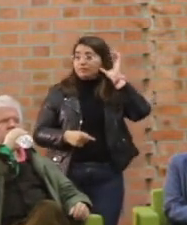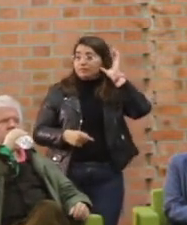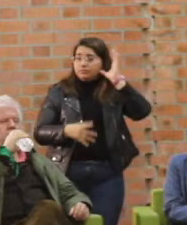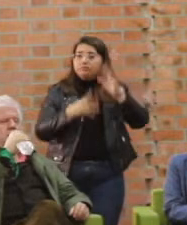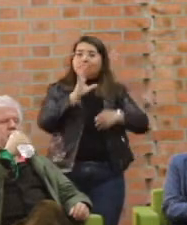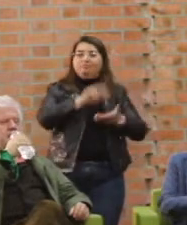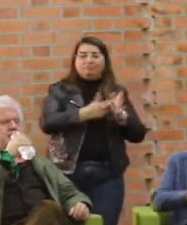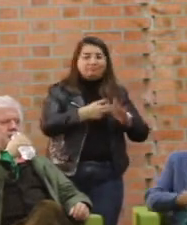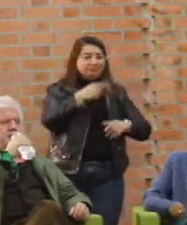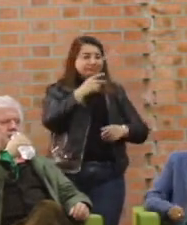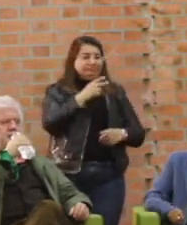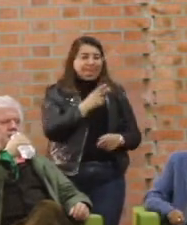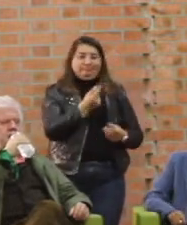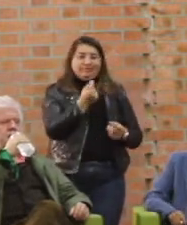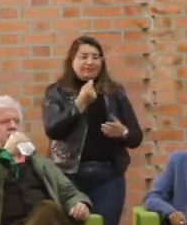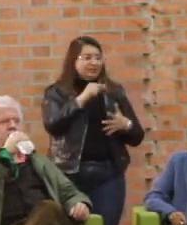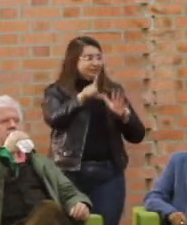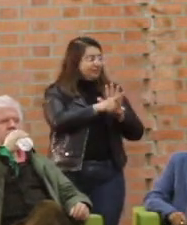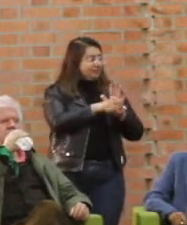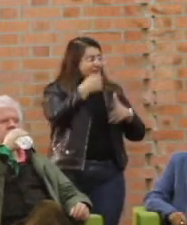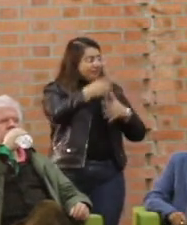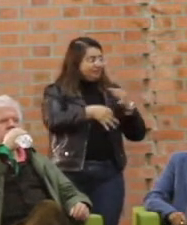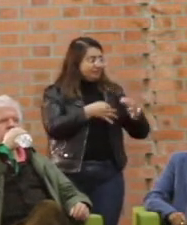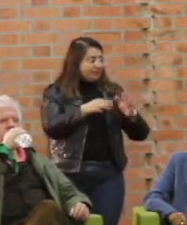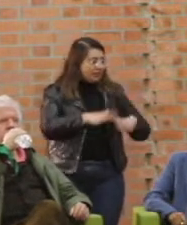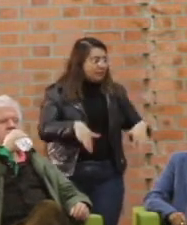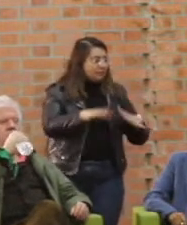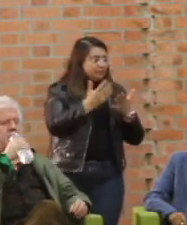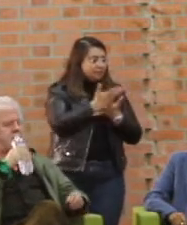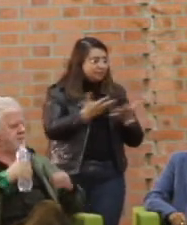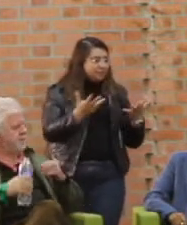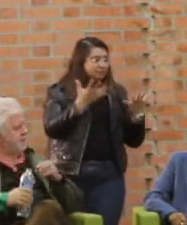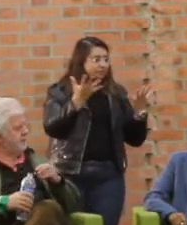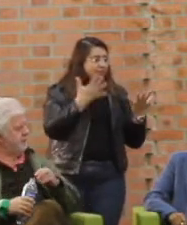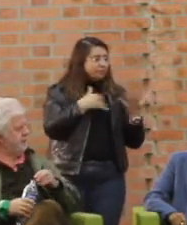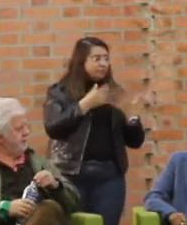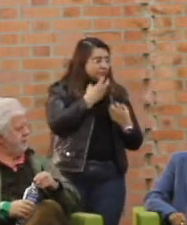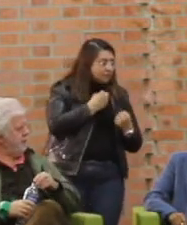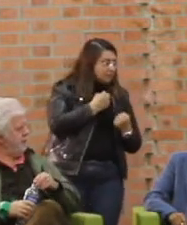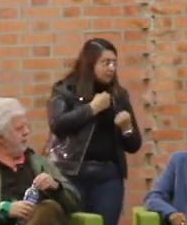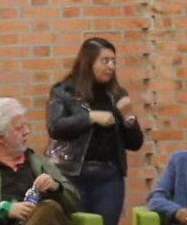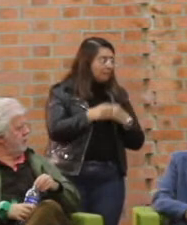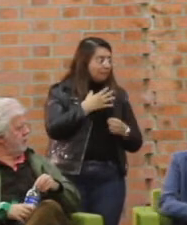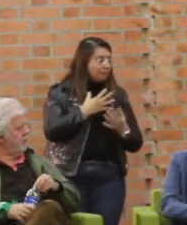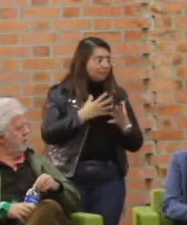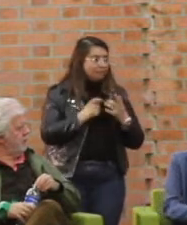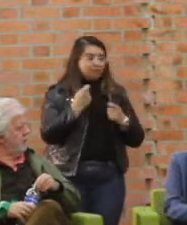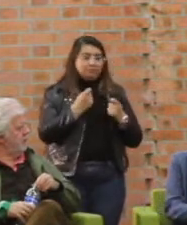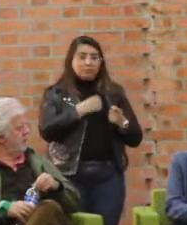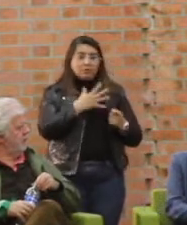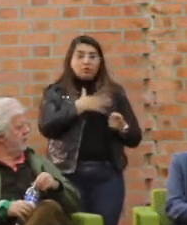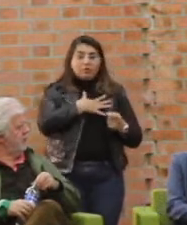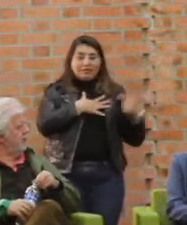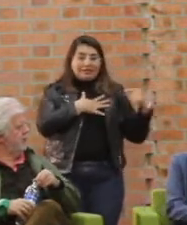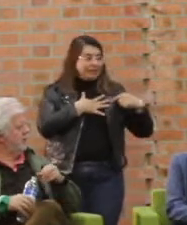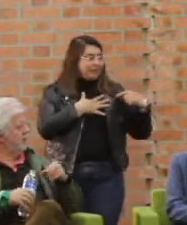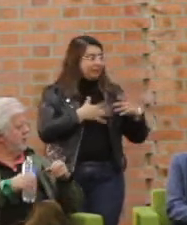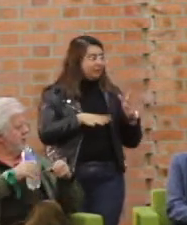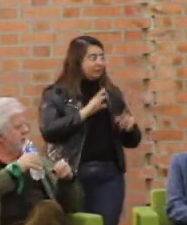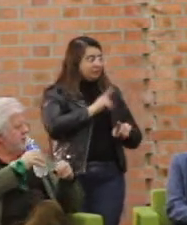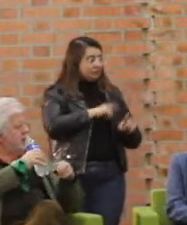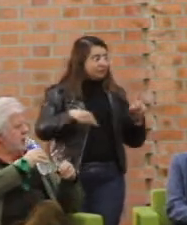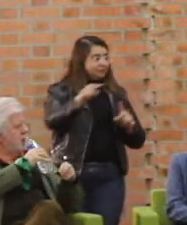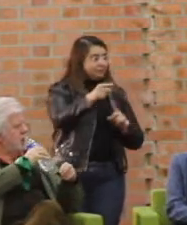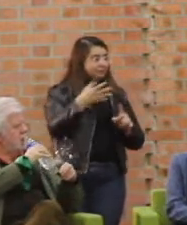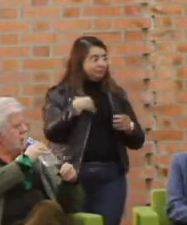el delito sigue allá atrás en el fondo del escenario detrás de las cortinas agazapado esperando su oportunidad para volver otra